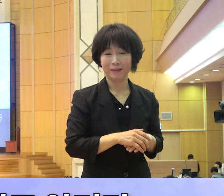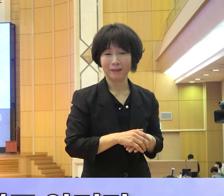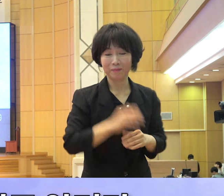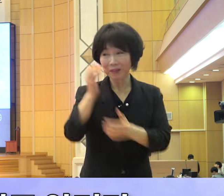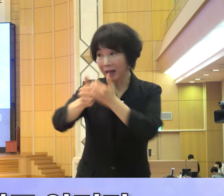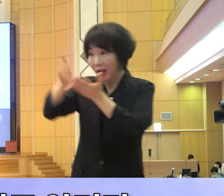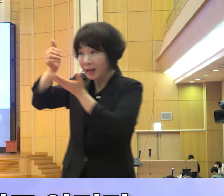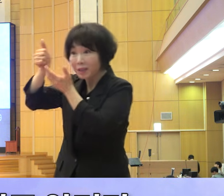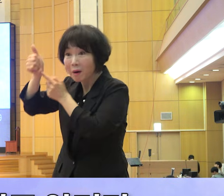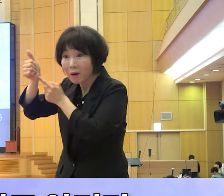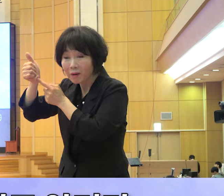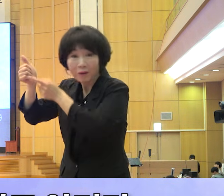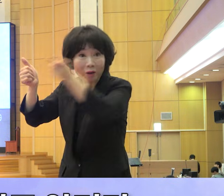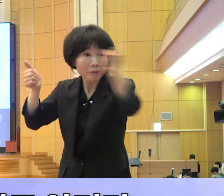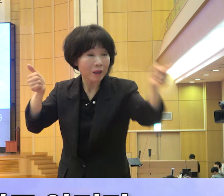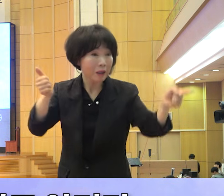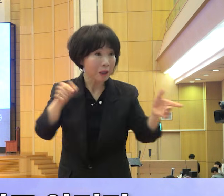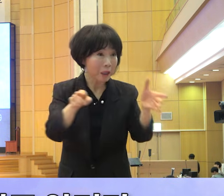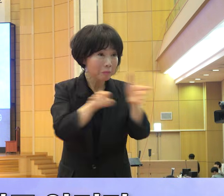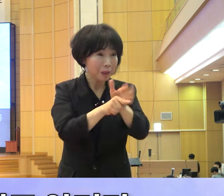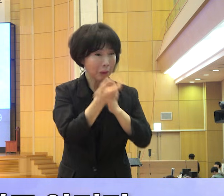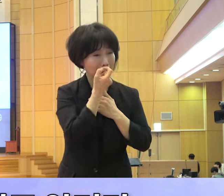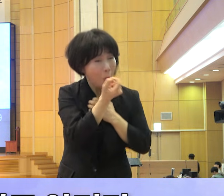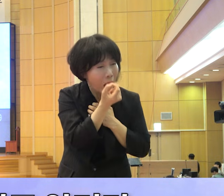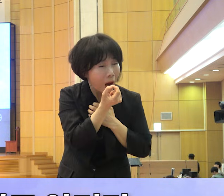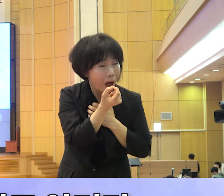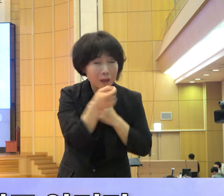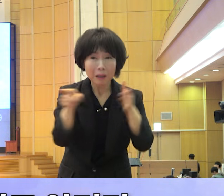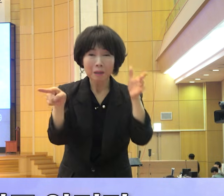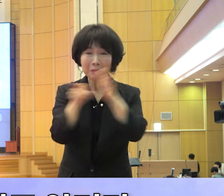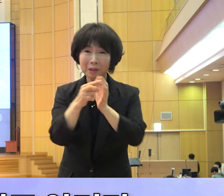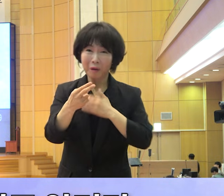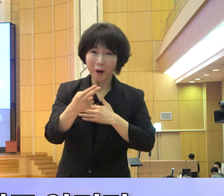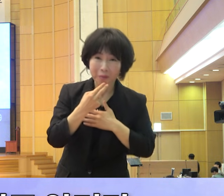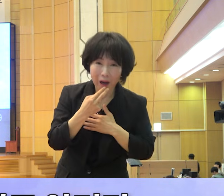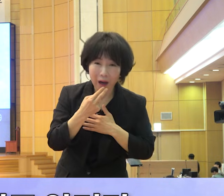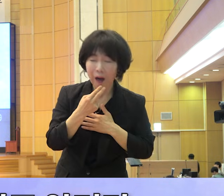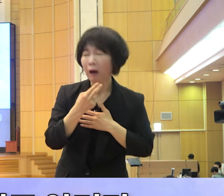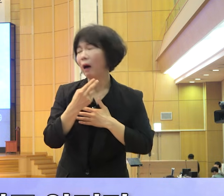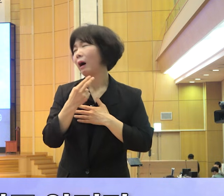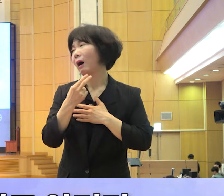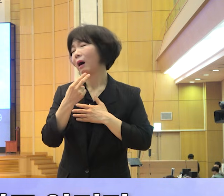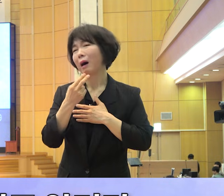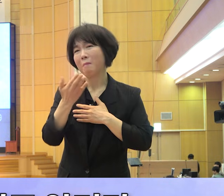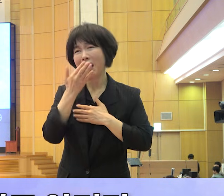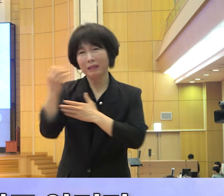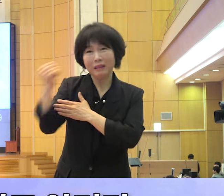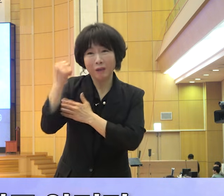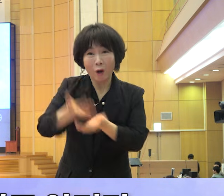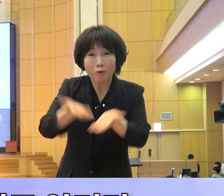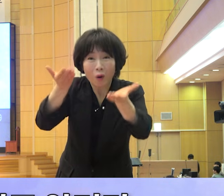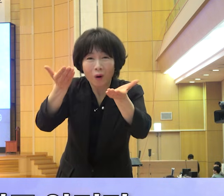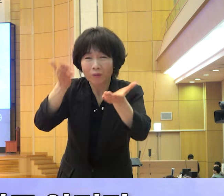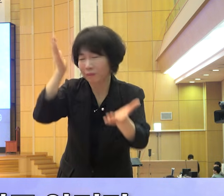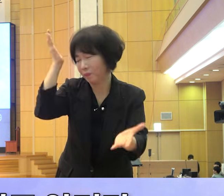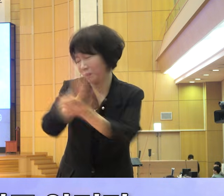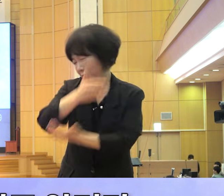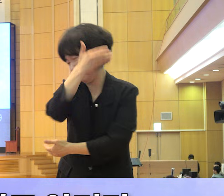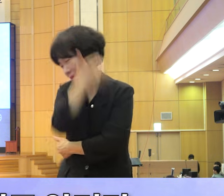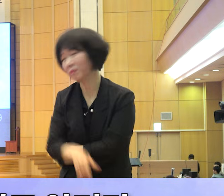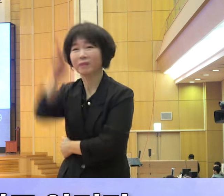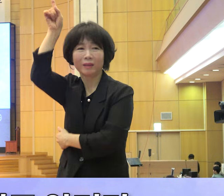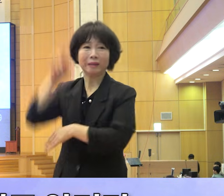믿음이 적거나 없는 경우에는 주님의 능력이 무한한 능력이라도 역사하지